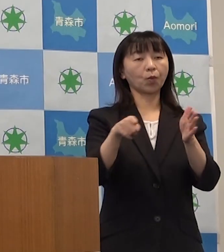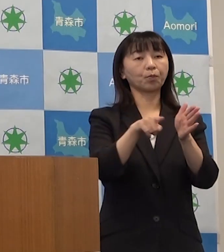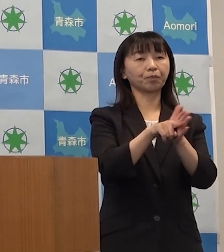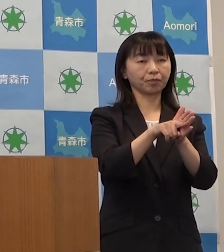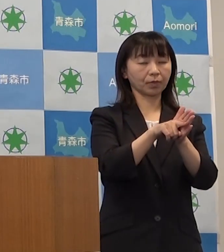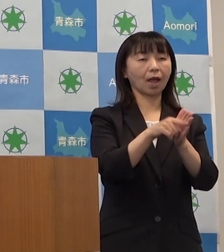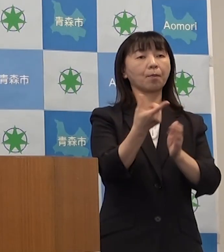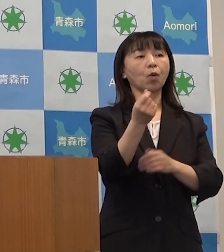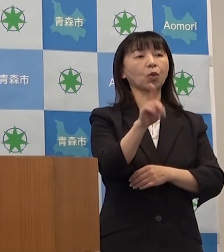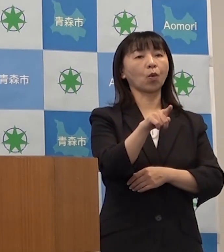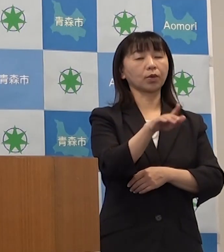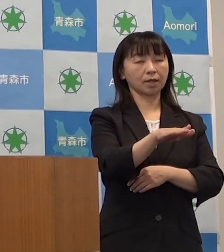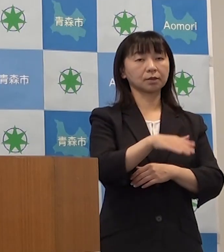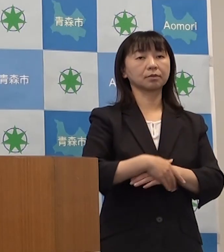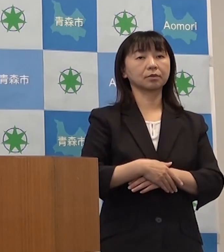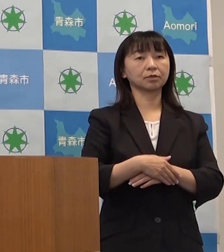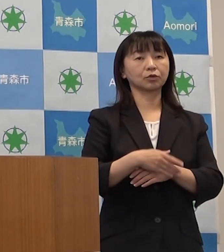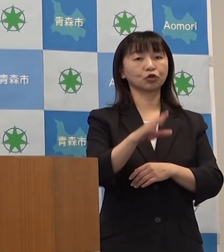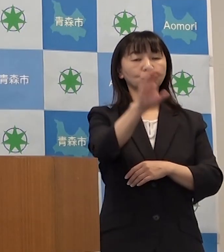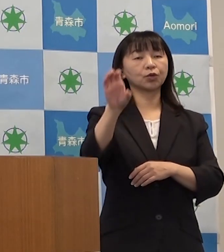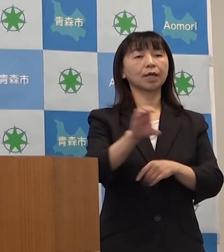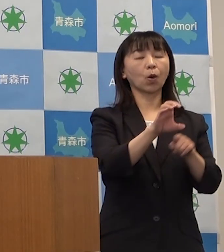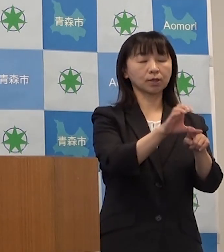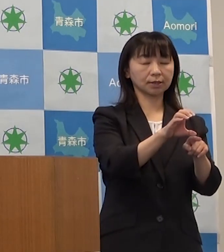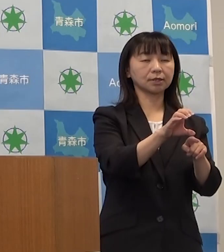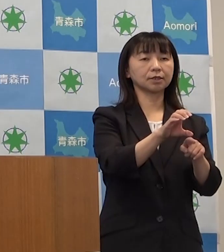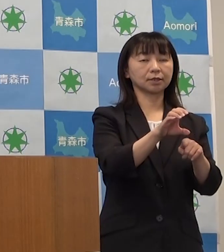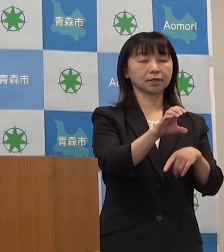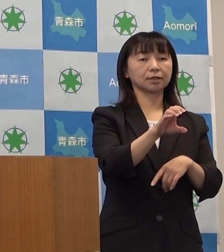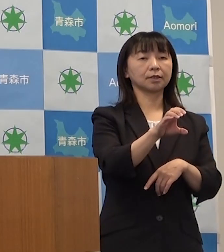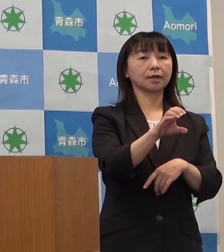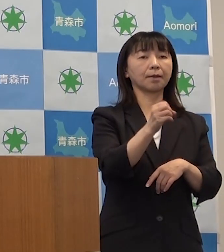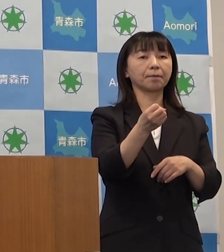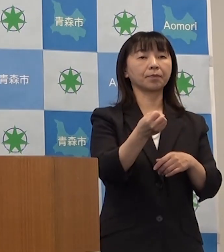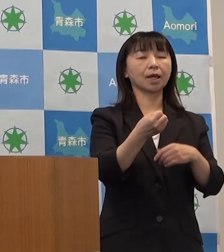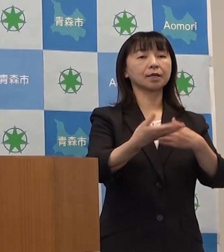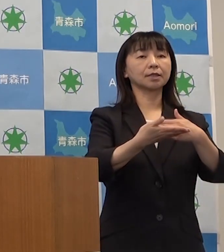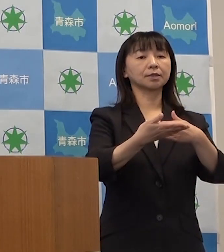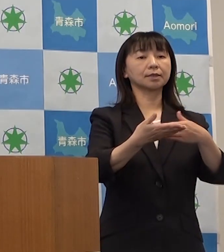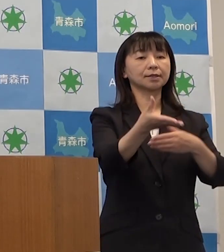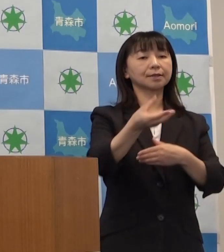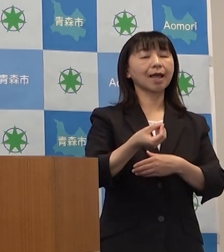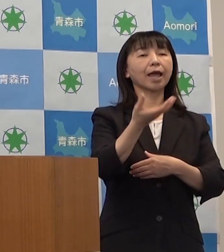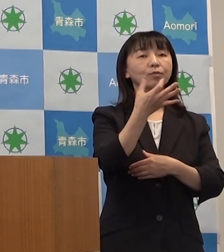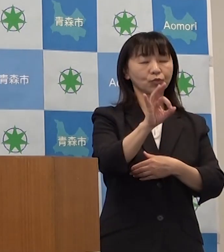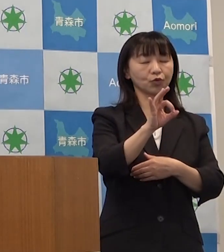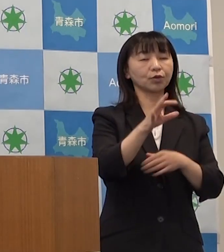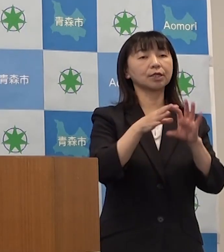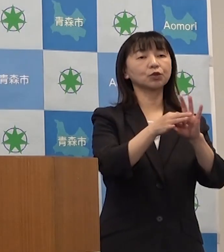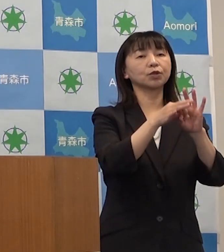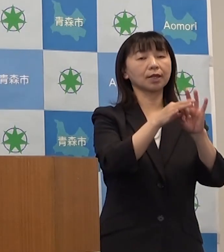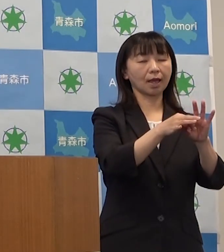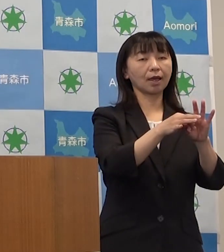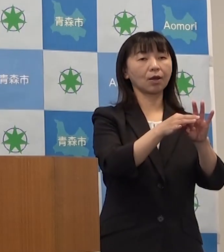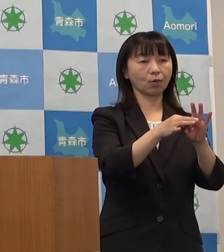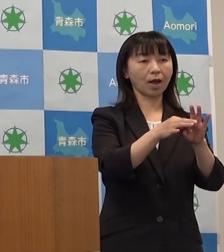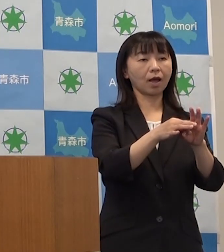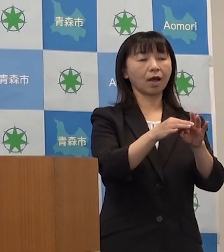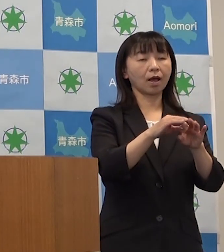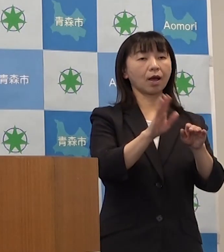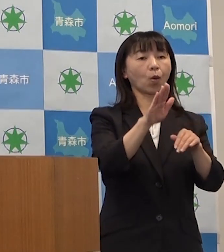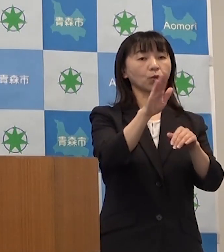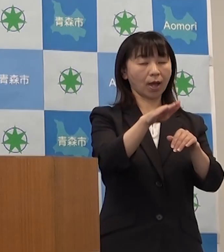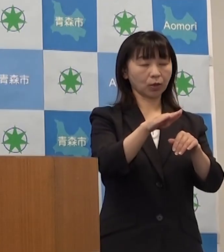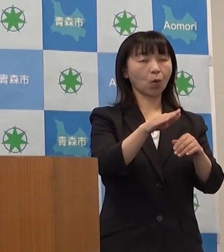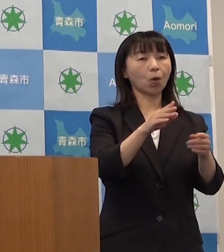ございます。繰越免許費及び債務負担行為につきましては記載の内容で設定するものでござい